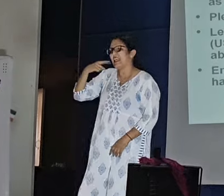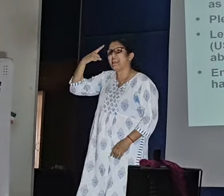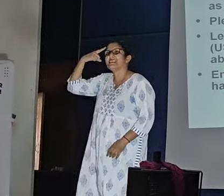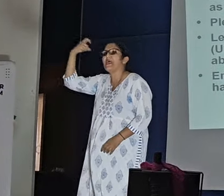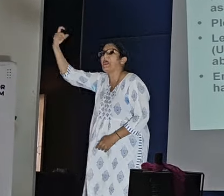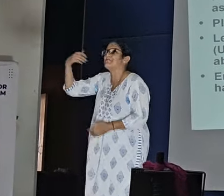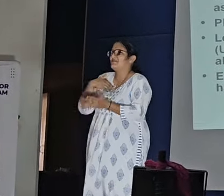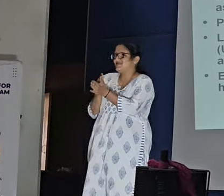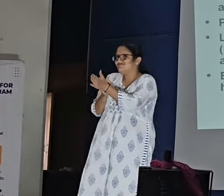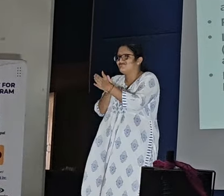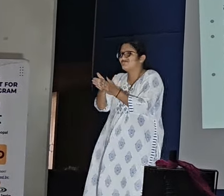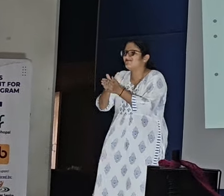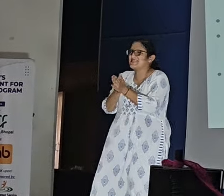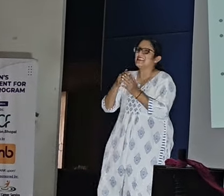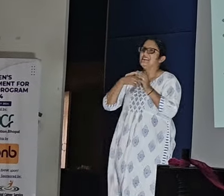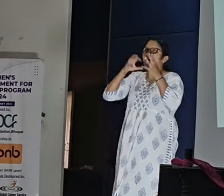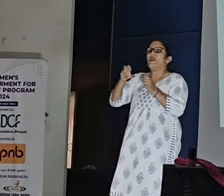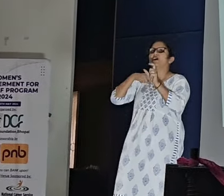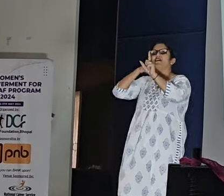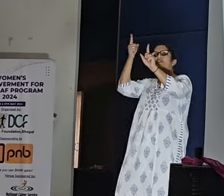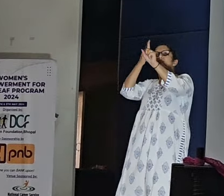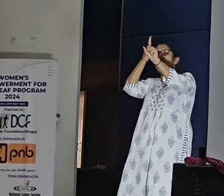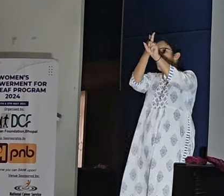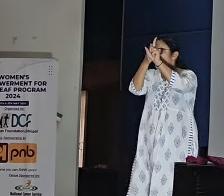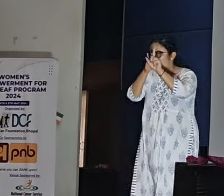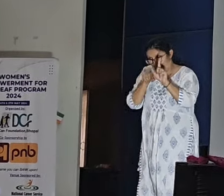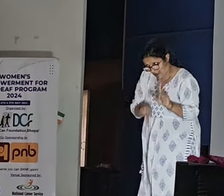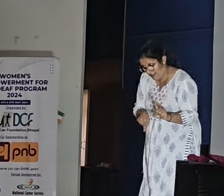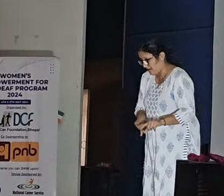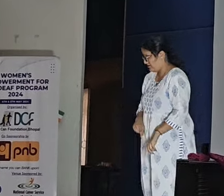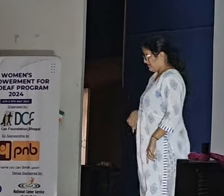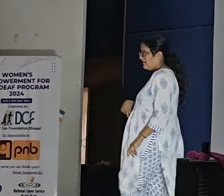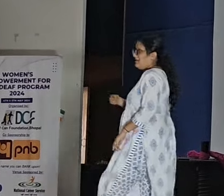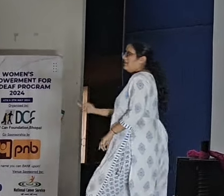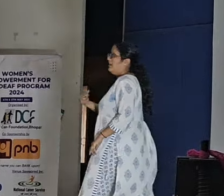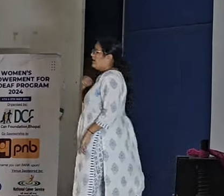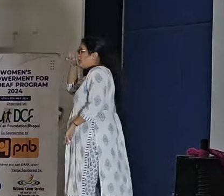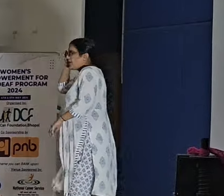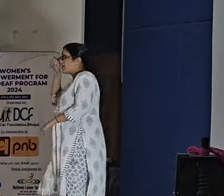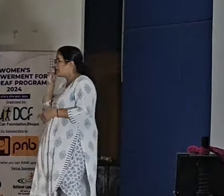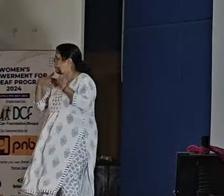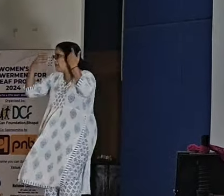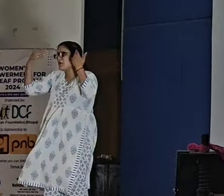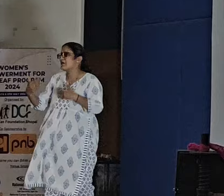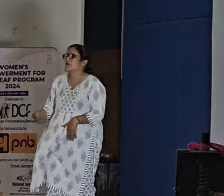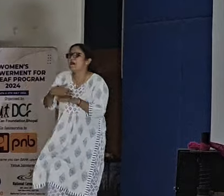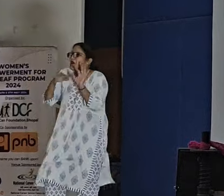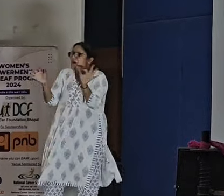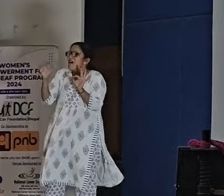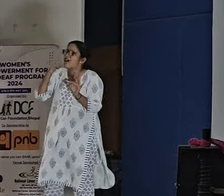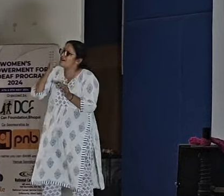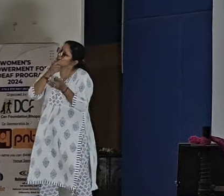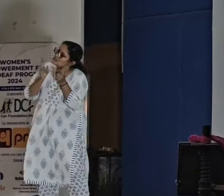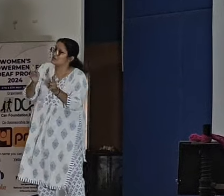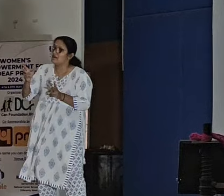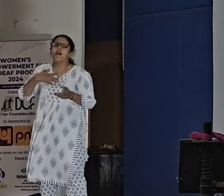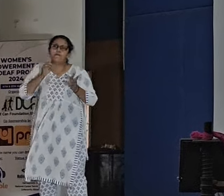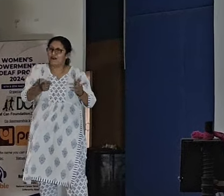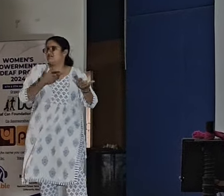ओके, सो मैं एक और चीज बताना चाहूंगी कि मेरा एक ड्रीम था, मेरा एक एम है, जैसे कि और एक जैसे कि एक मैं अशर हूँ और मैं मतलब नॉर्मल मेरी